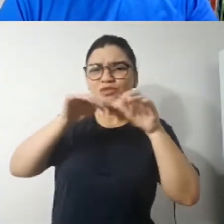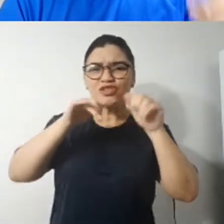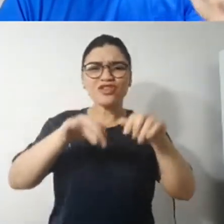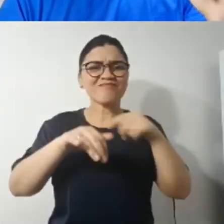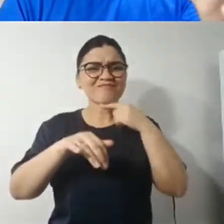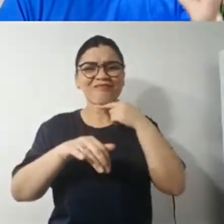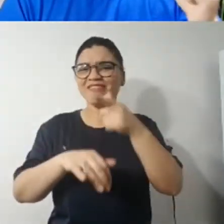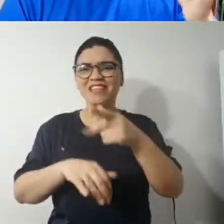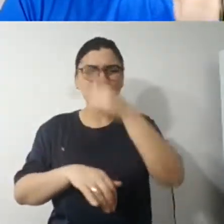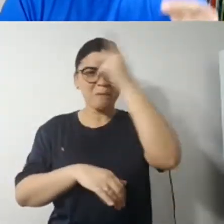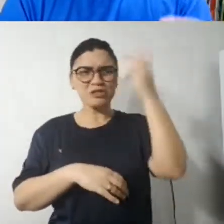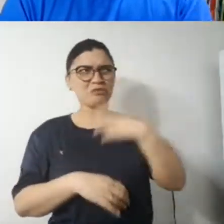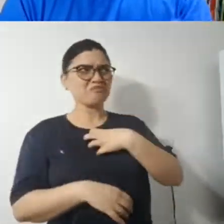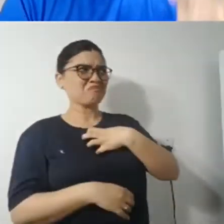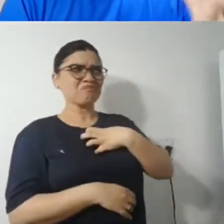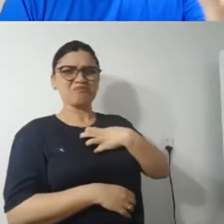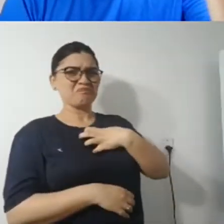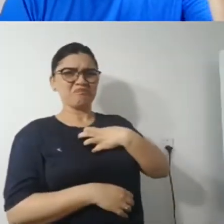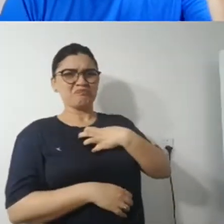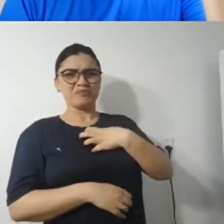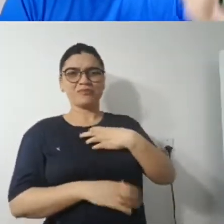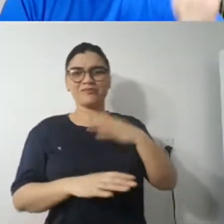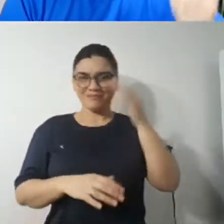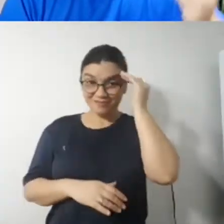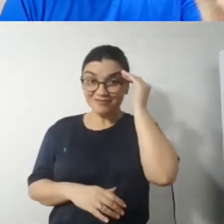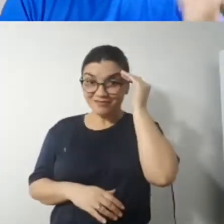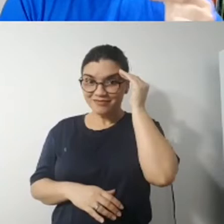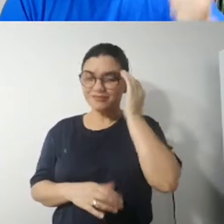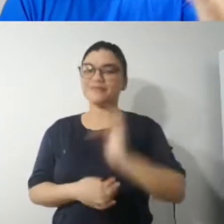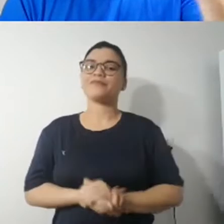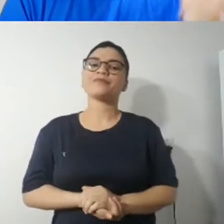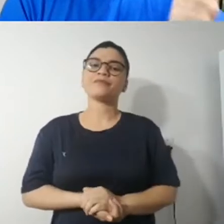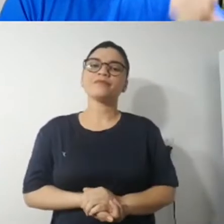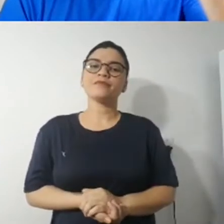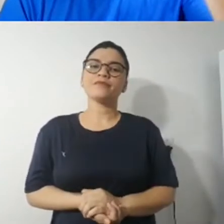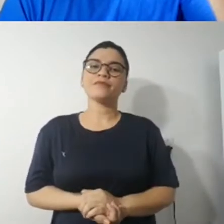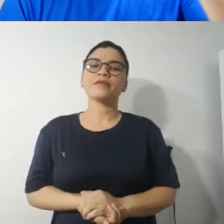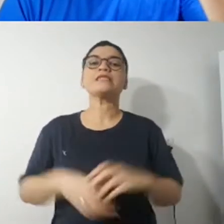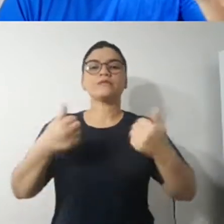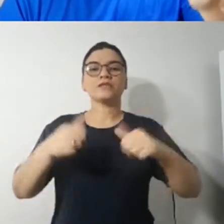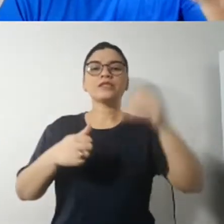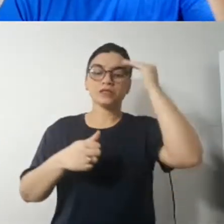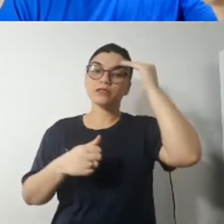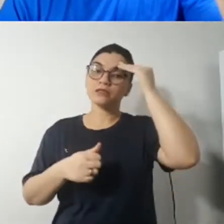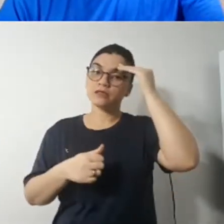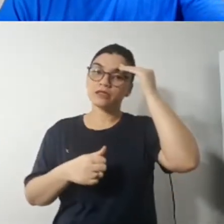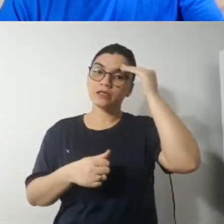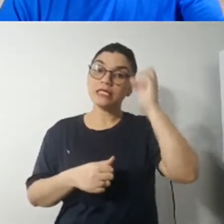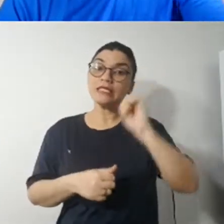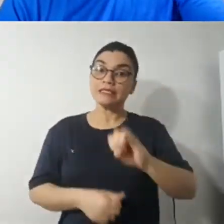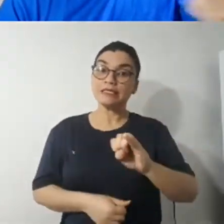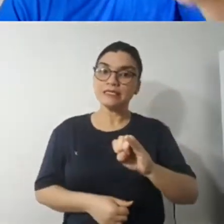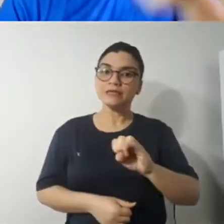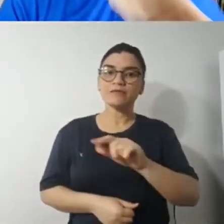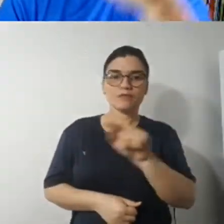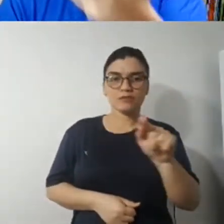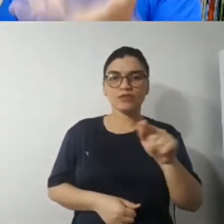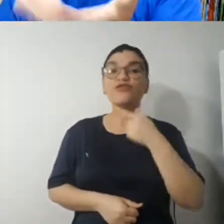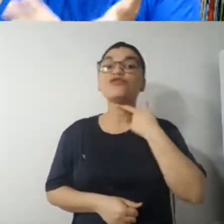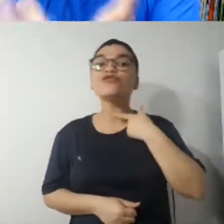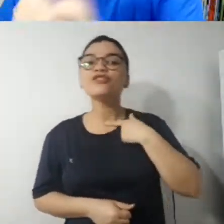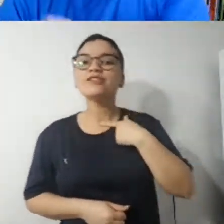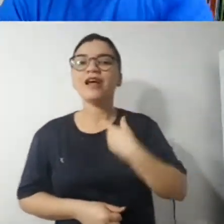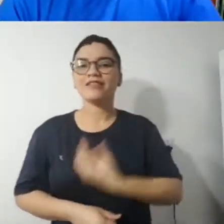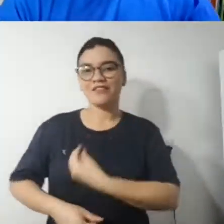nós precisamos entender que aquele que quiser uma vida, amar a vida e ter dias felizes, faça o que é correto